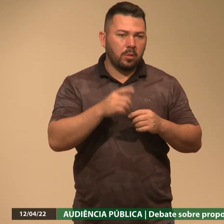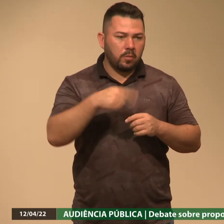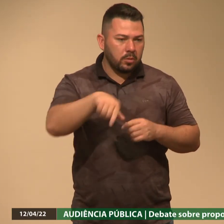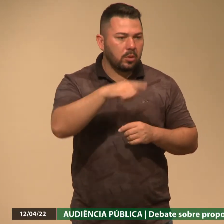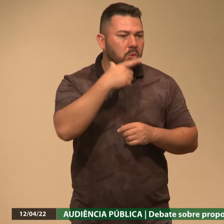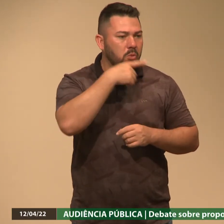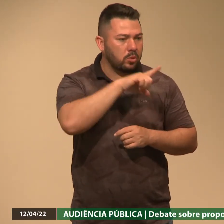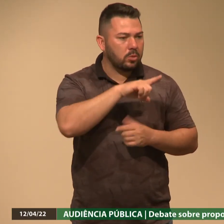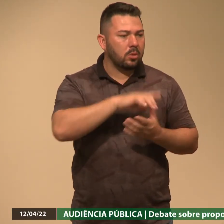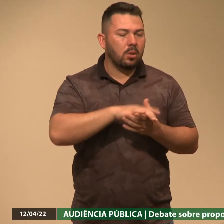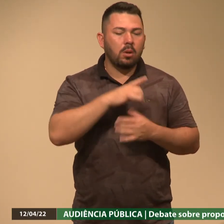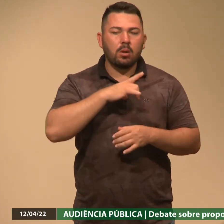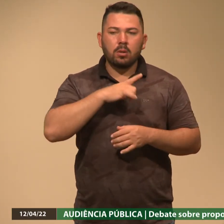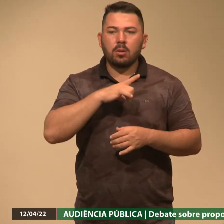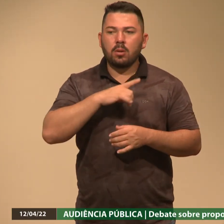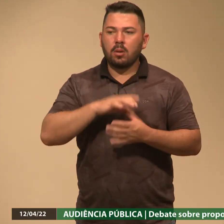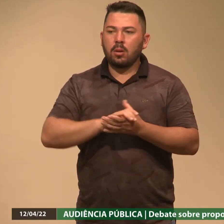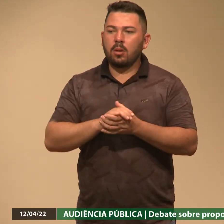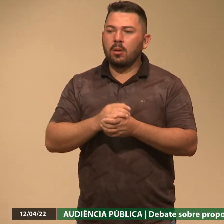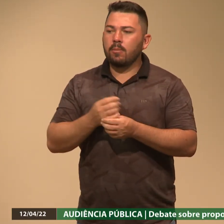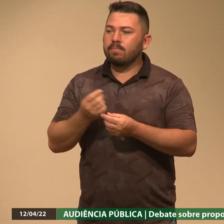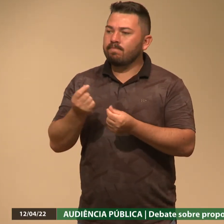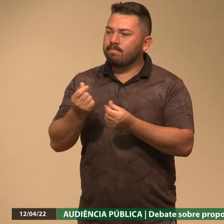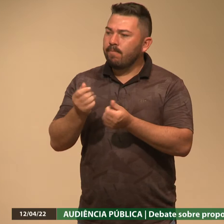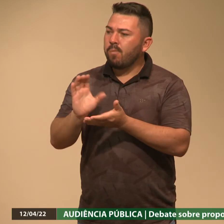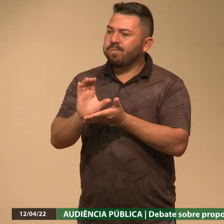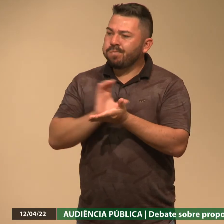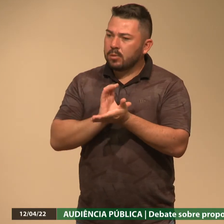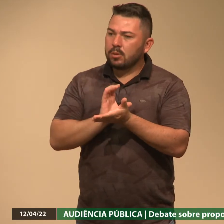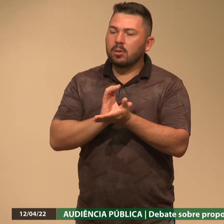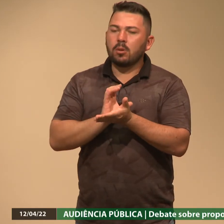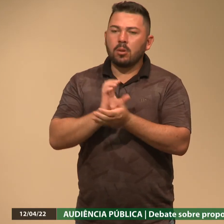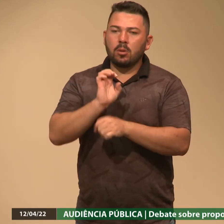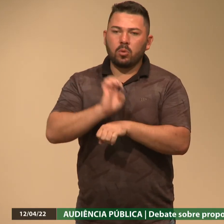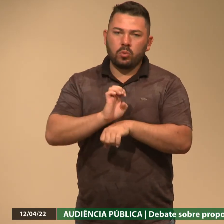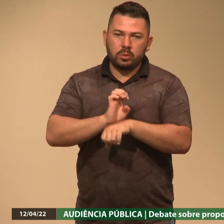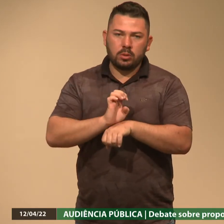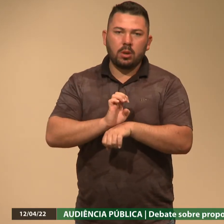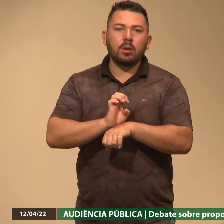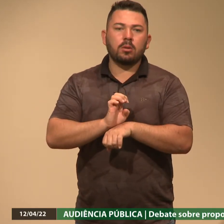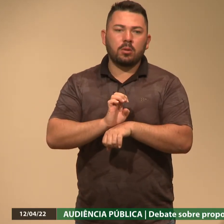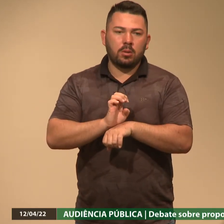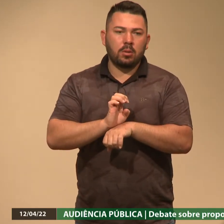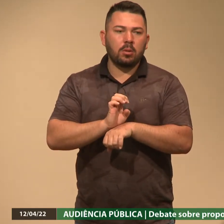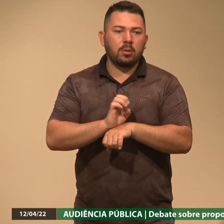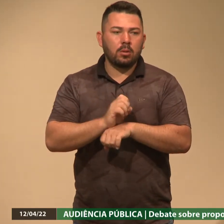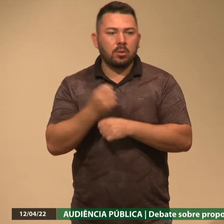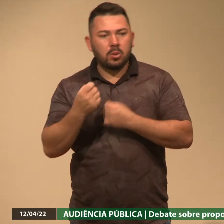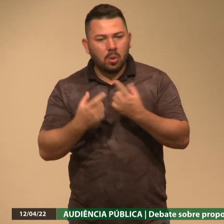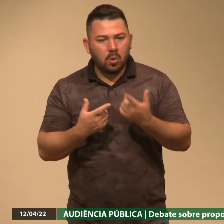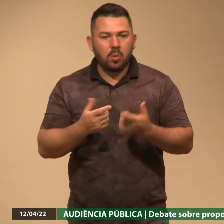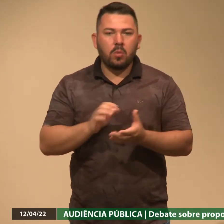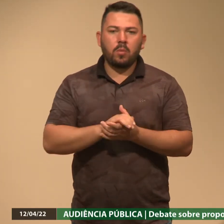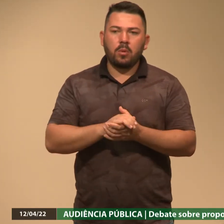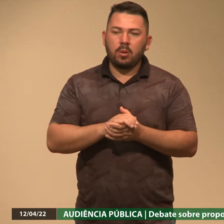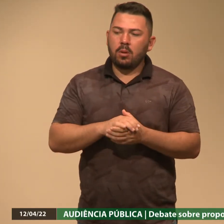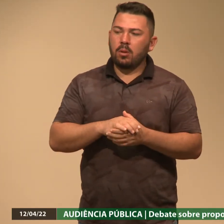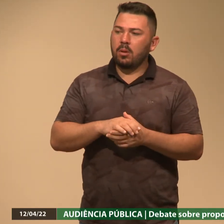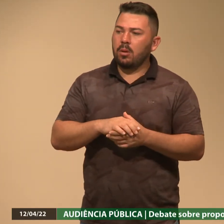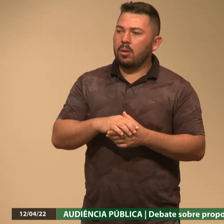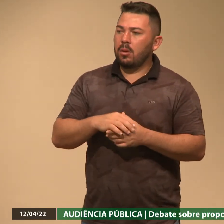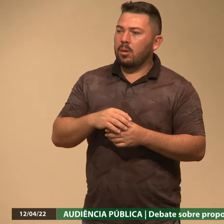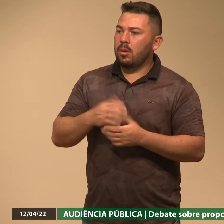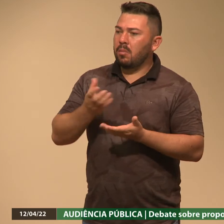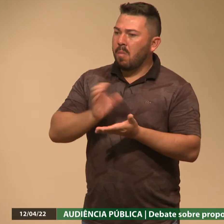possam então ter algum tipo de benefício do Estado através de alguma emenda parlamentar